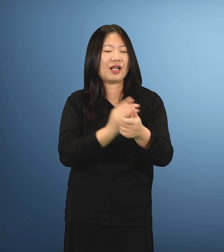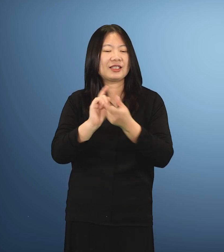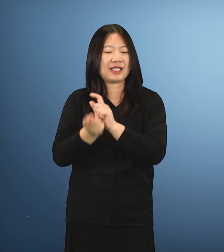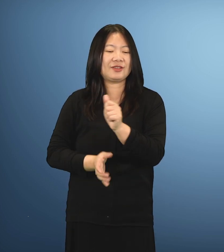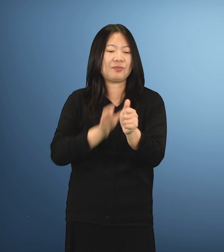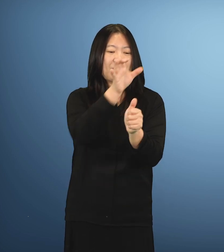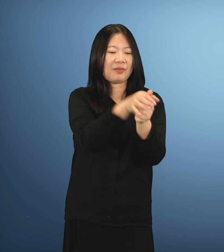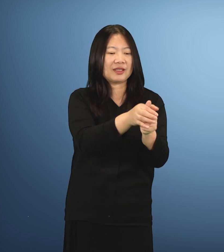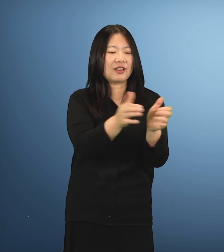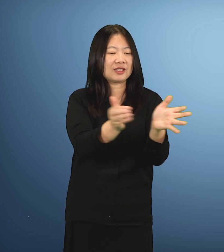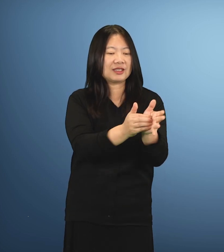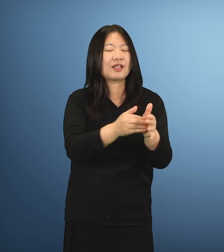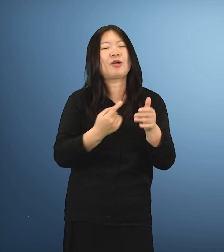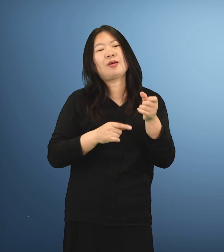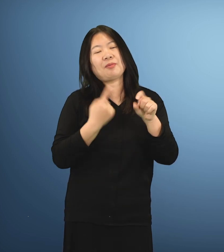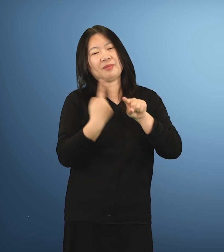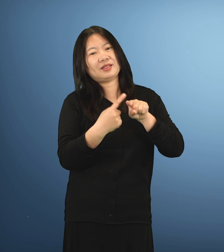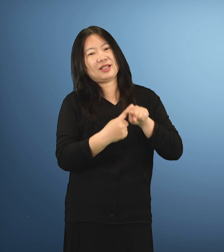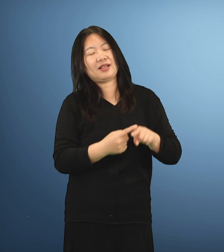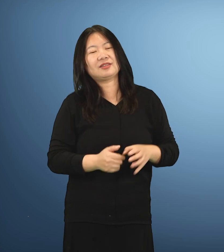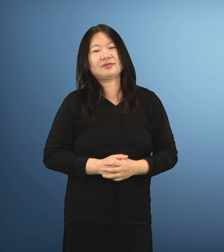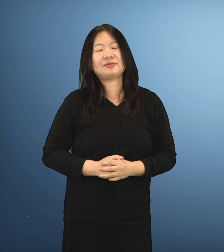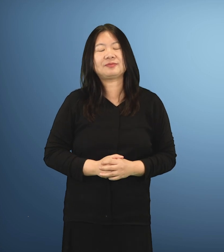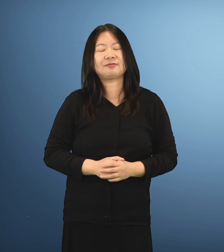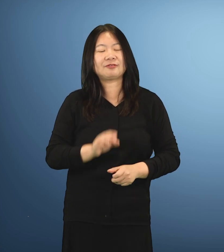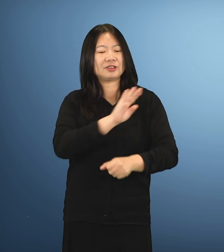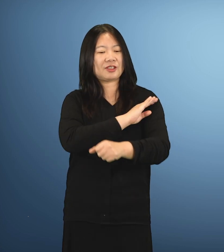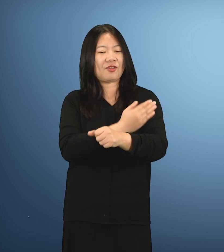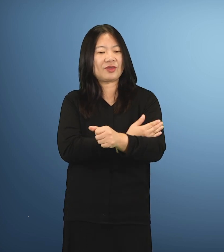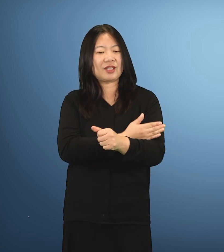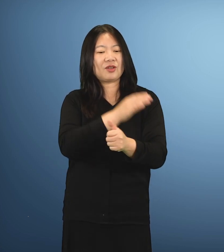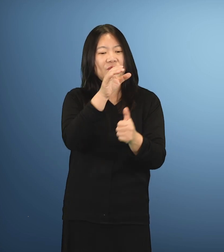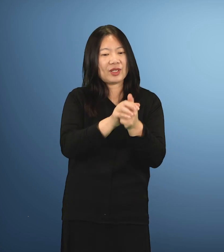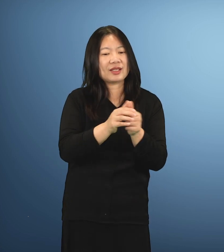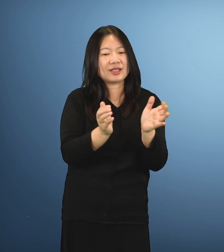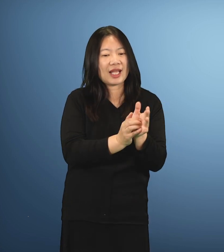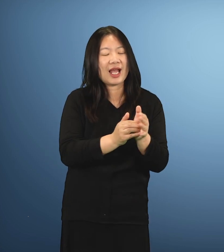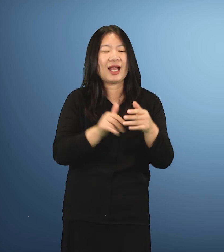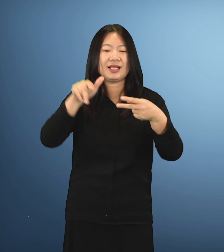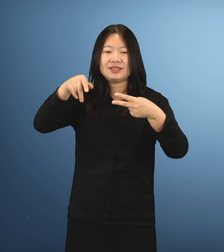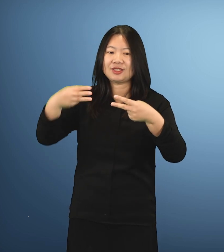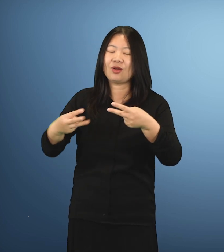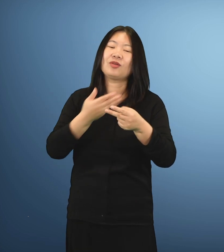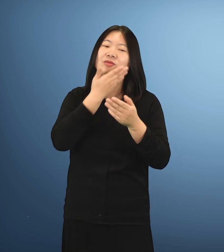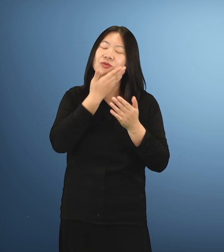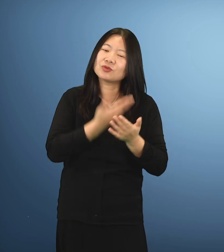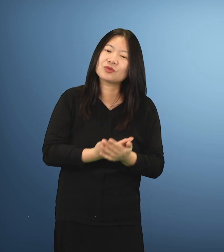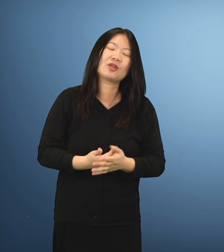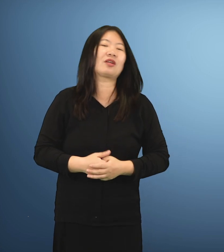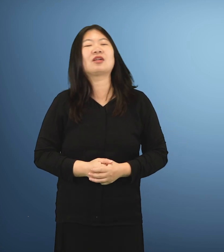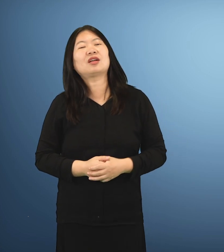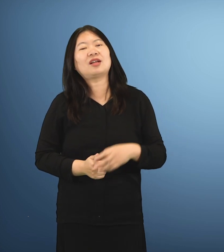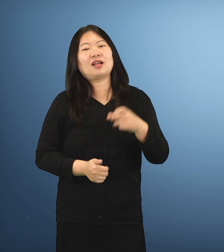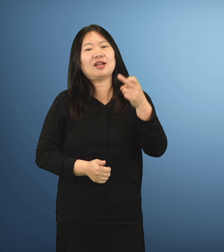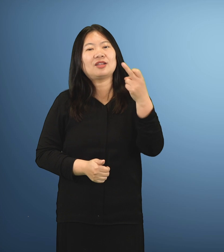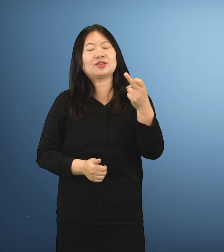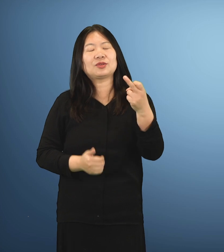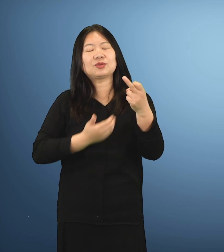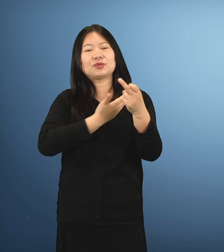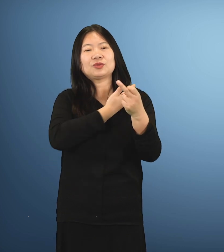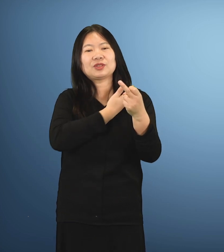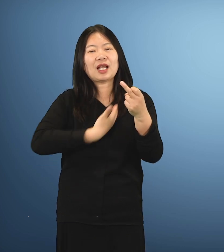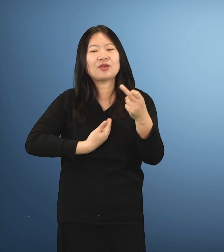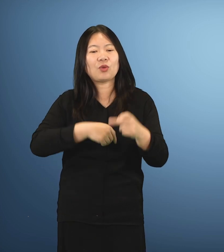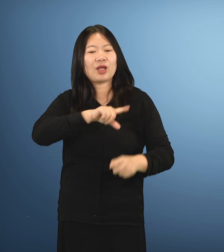그 뜻이에요. 권능을 위임했다. 자, 그런데 2절이 중요합니다. 12